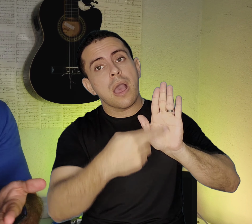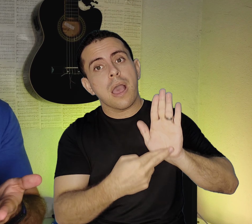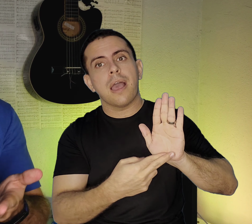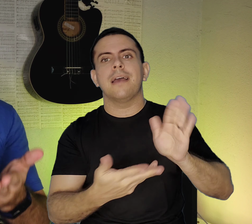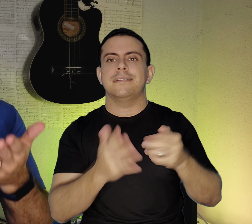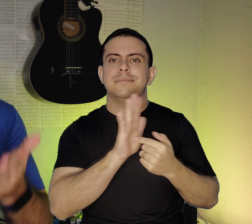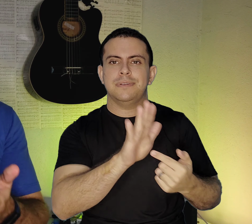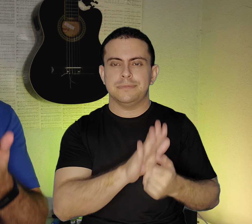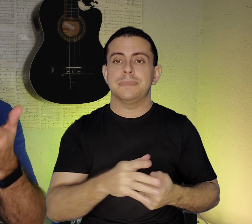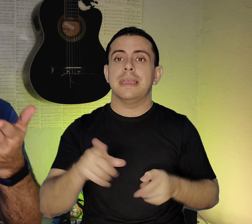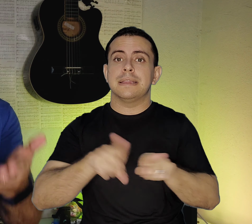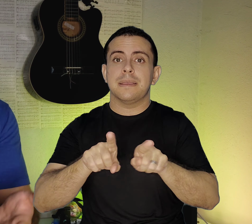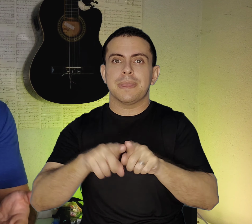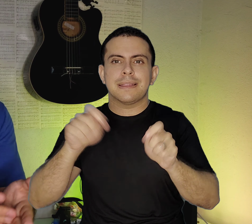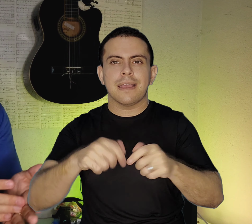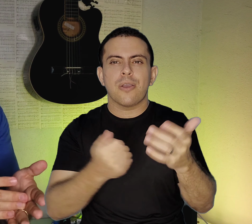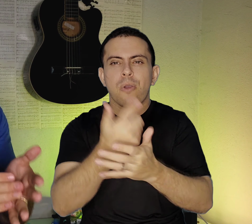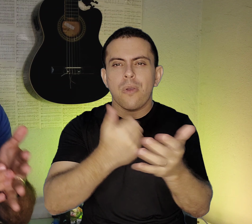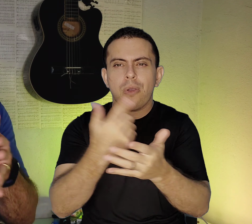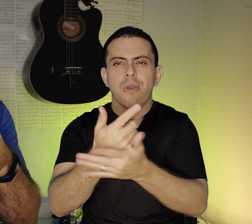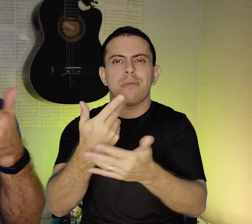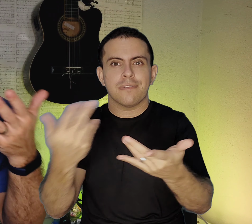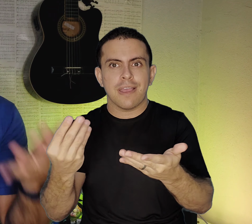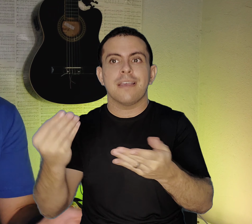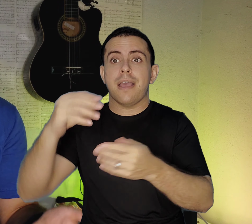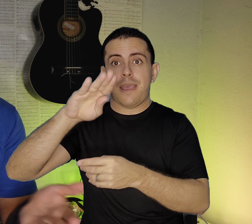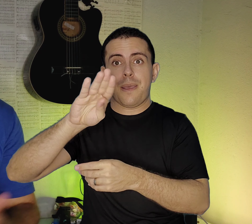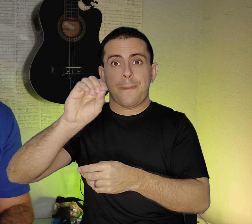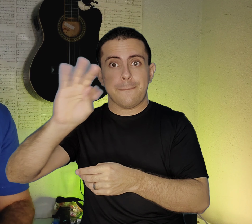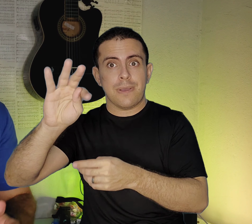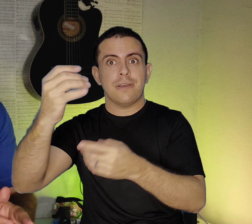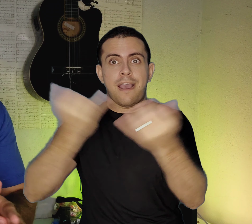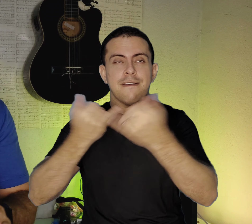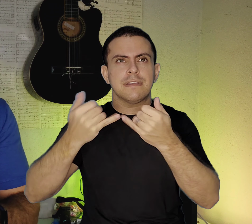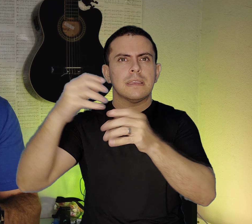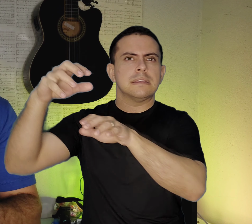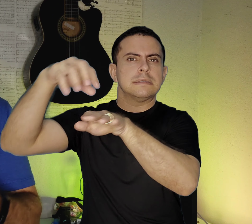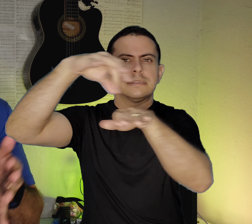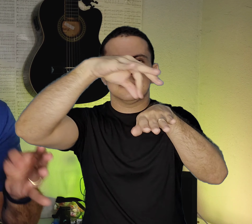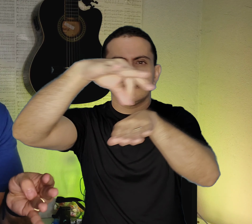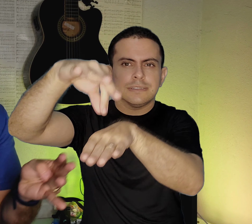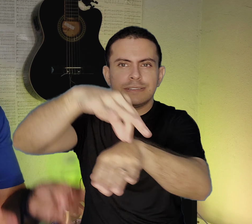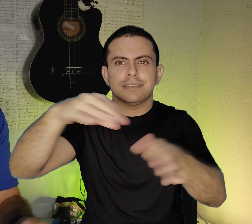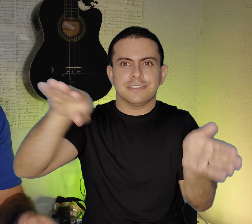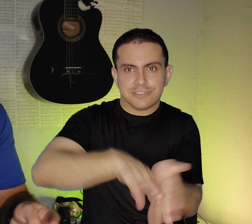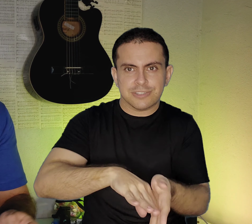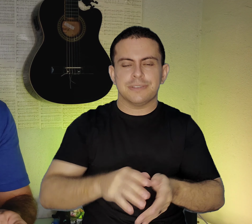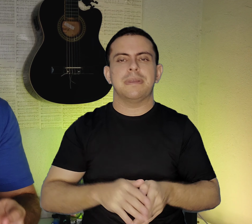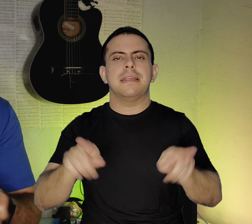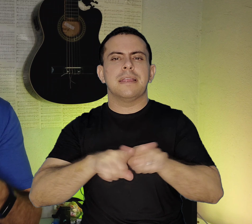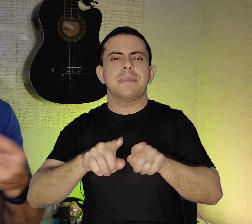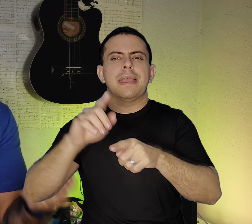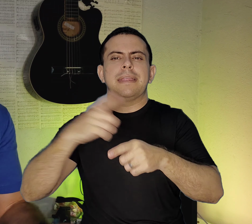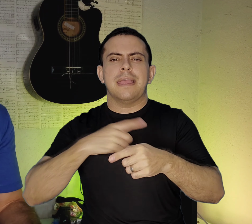você pode usar bots de rastreamento rastreamento de encomendas, de coisas que você compra Também tem bot de baixar vídeos de